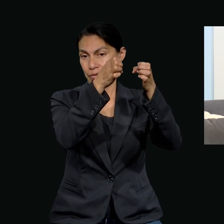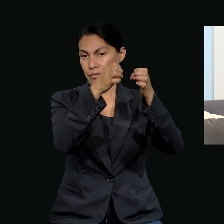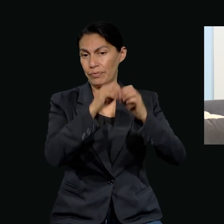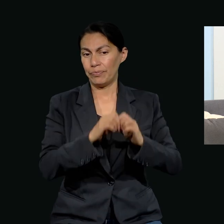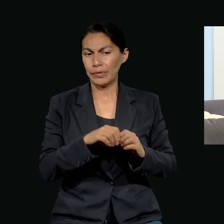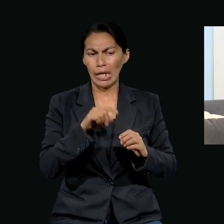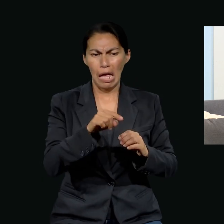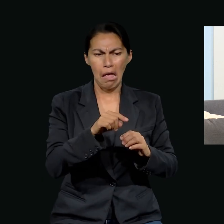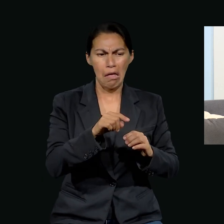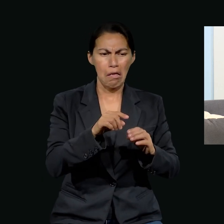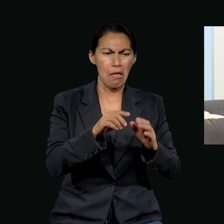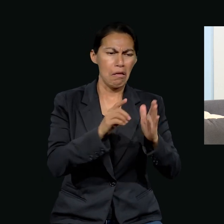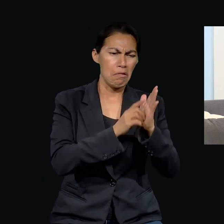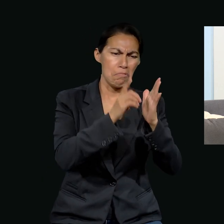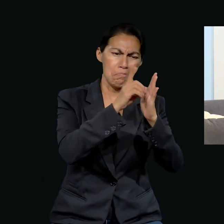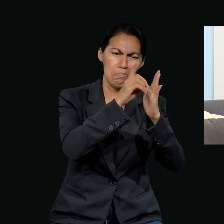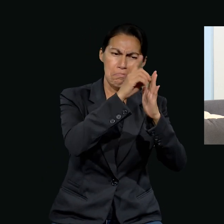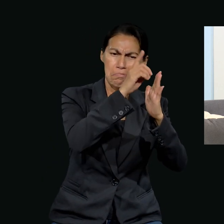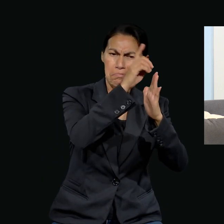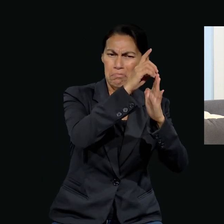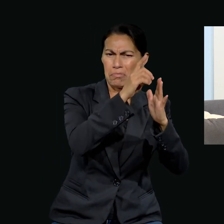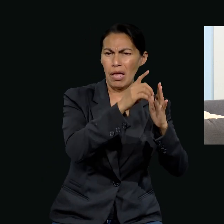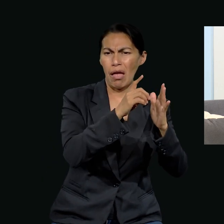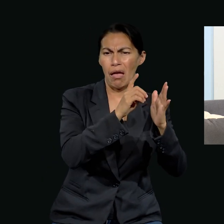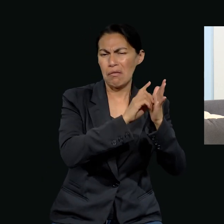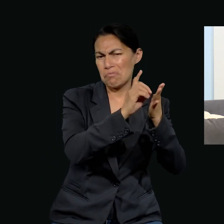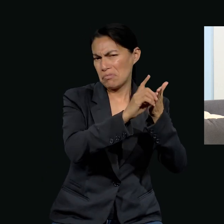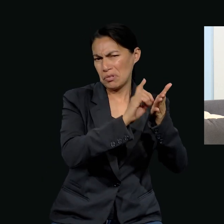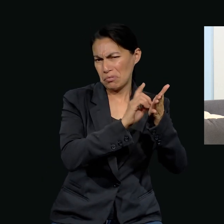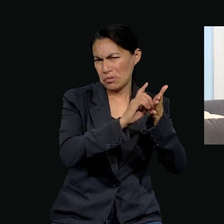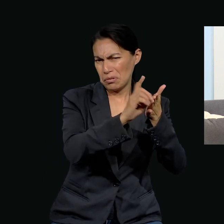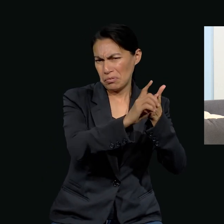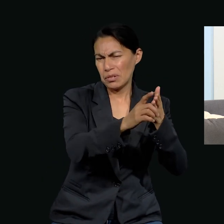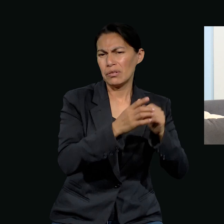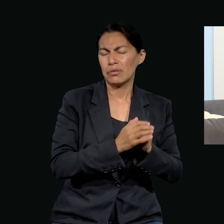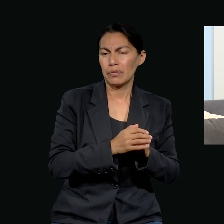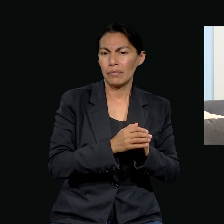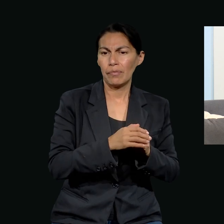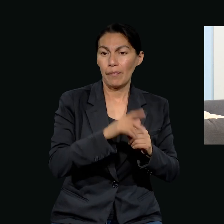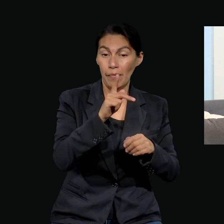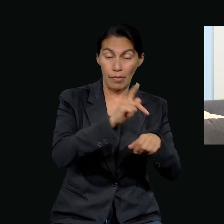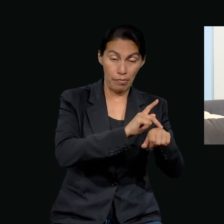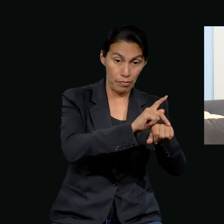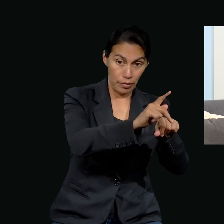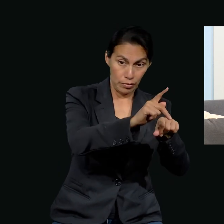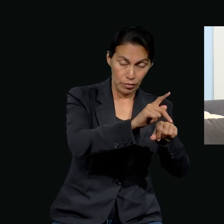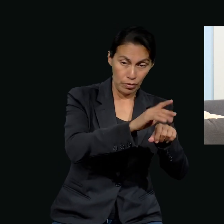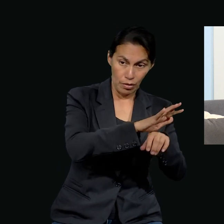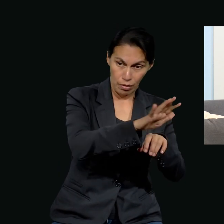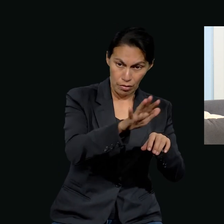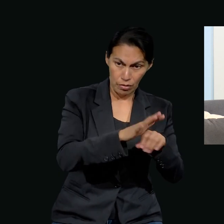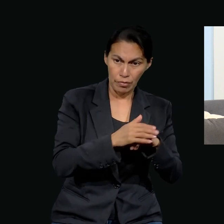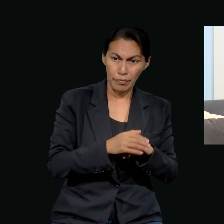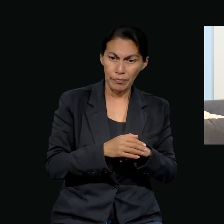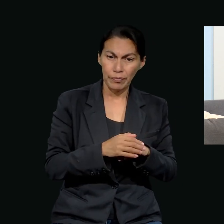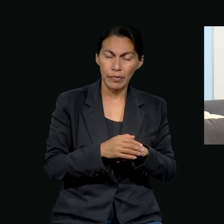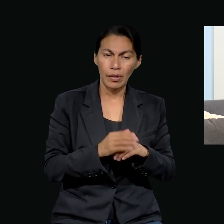había varias habitaciones, un solo piso y cuando yo entro a ese lugar